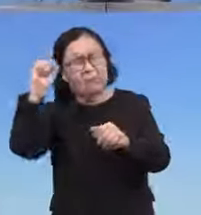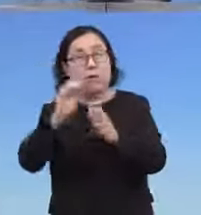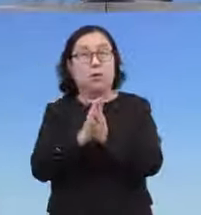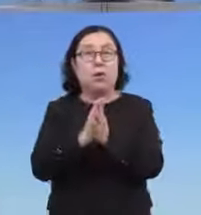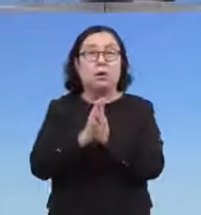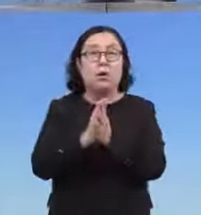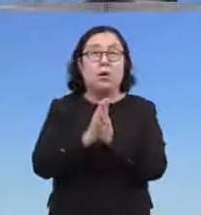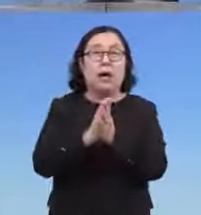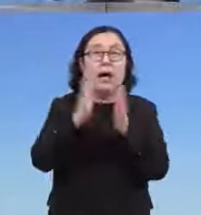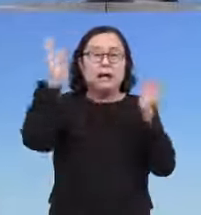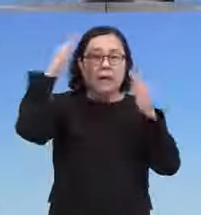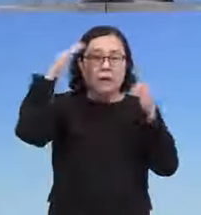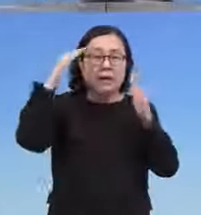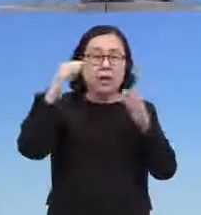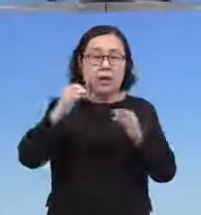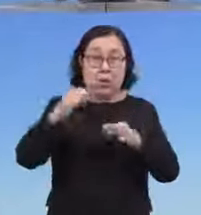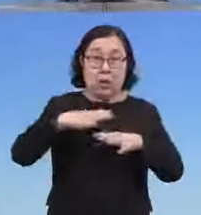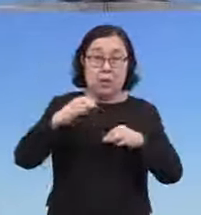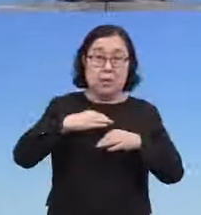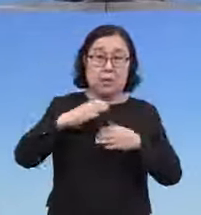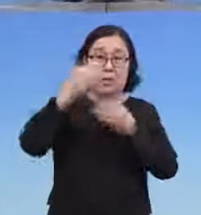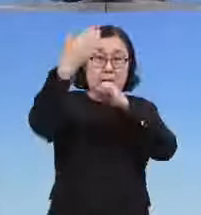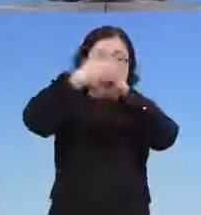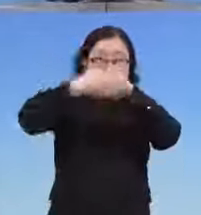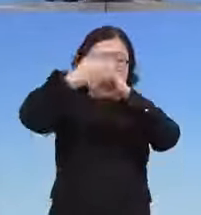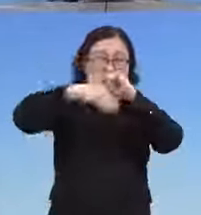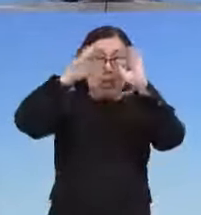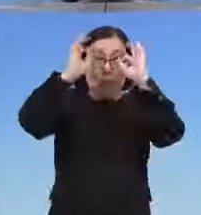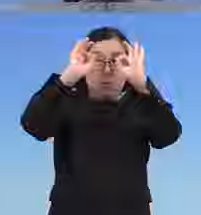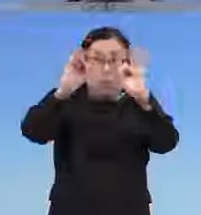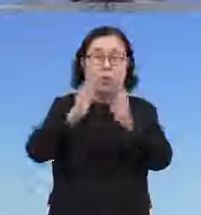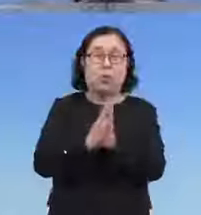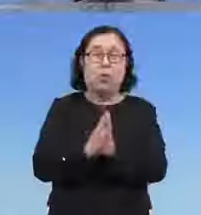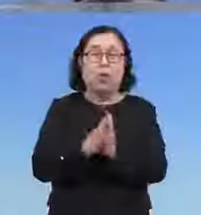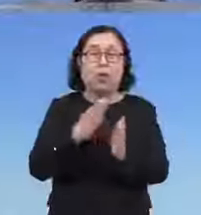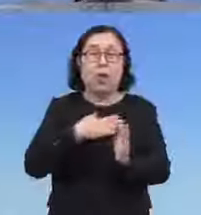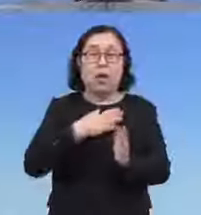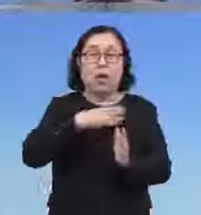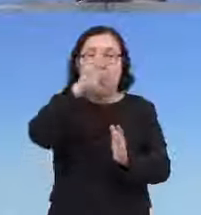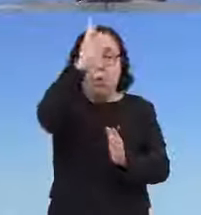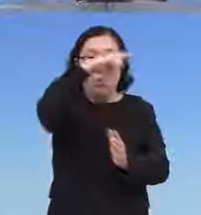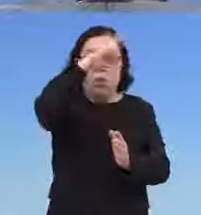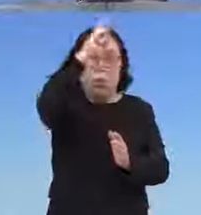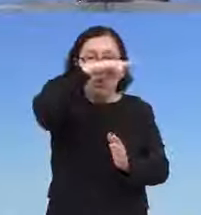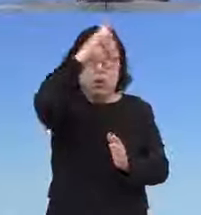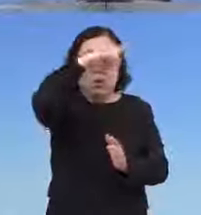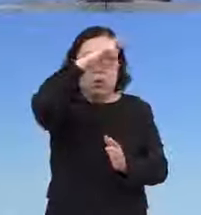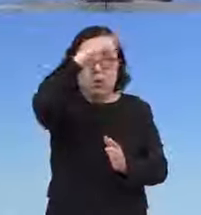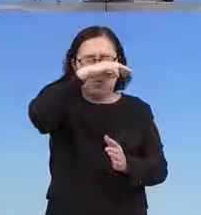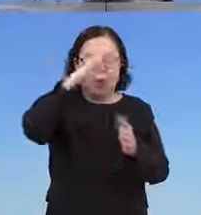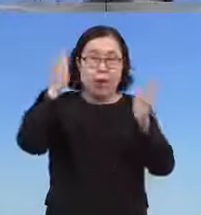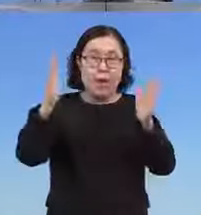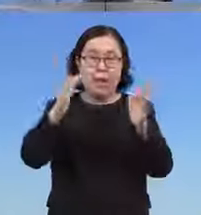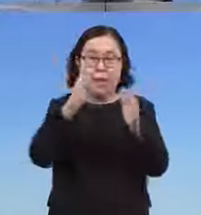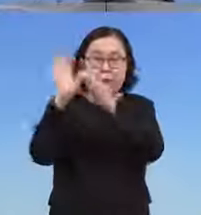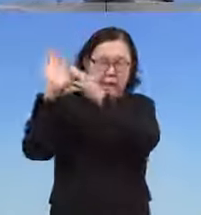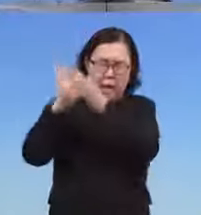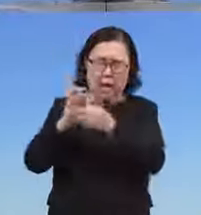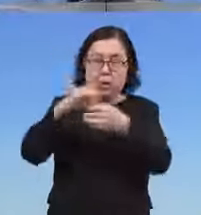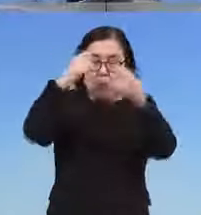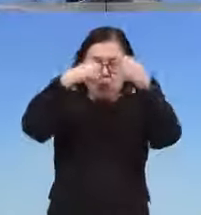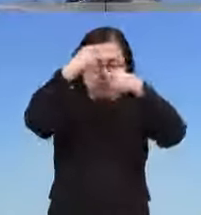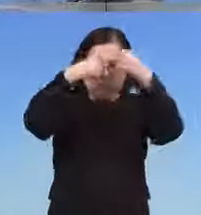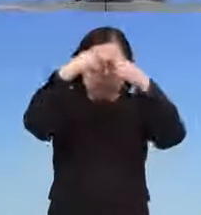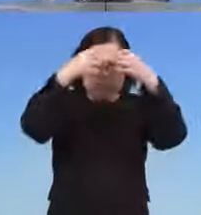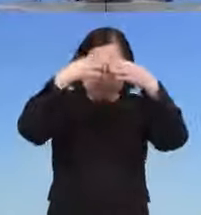참 신비해요. 오전 내내 울었습니다. 아니 이게 지금 적자로부터 해서 이제 흑자로 전환되는 중요한